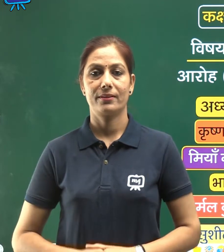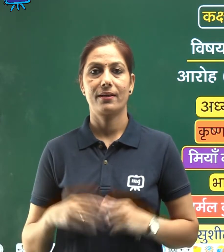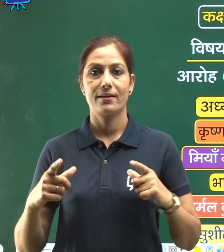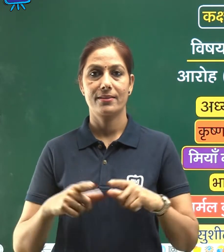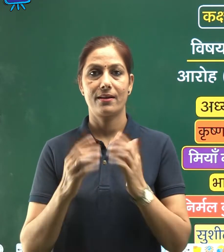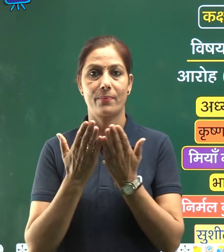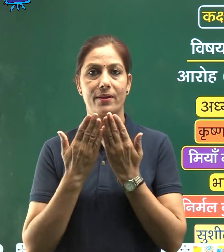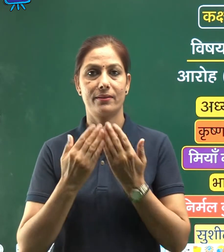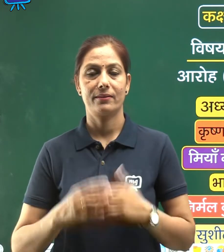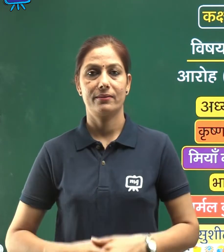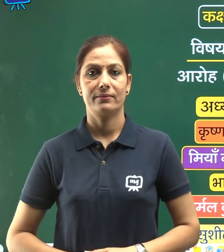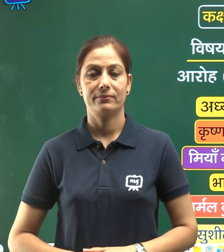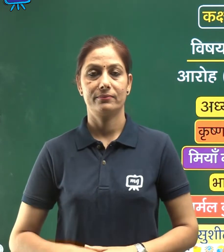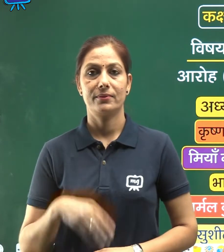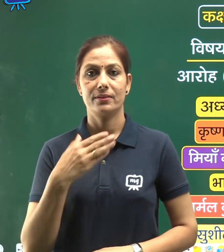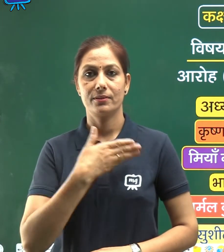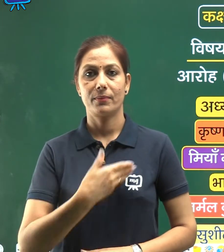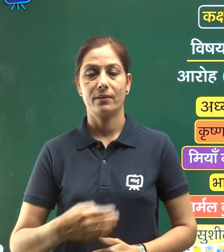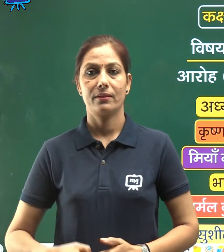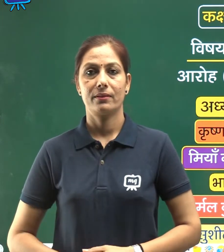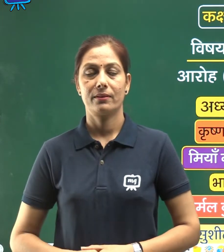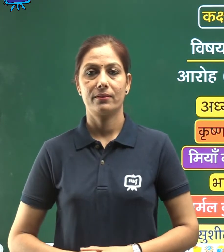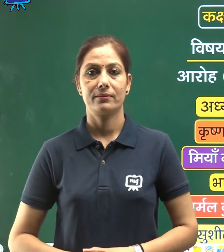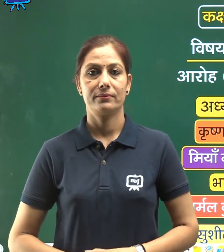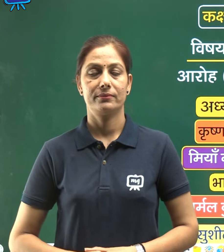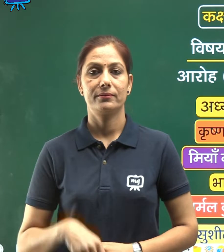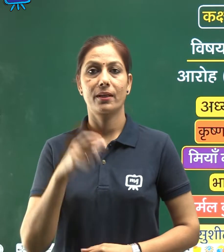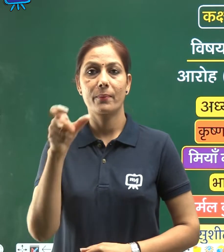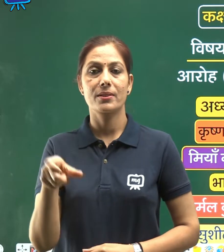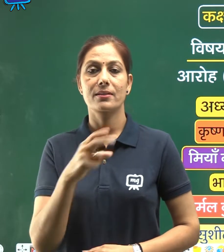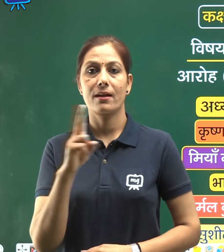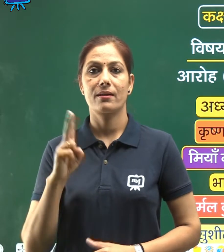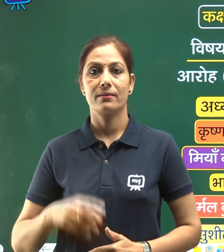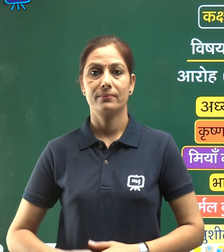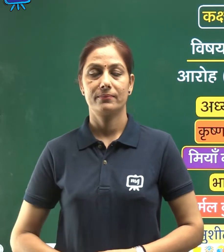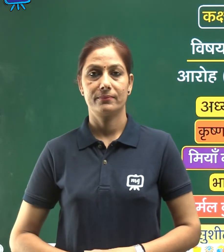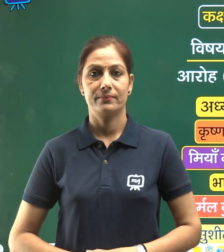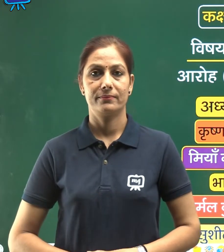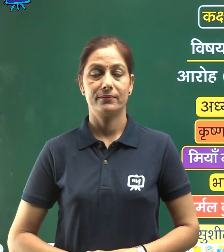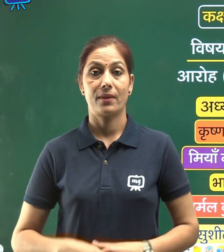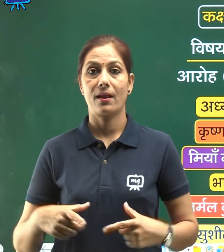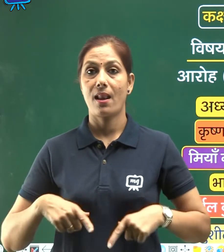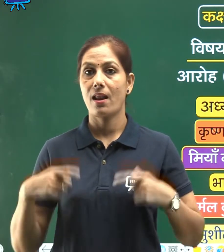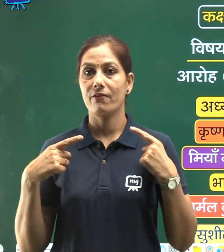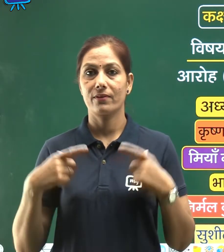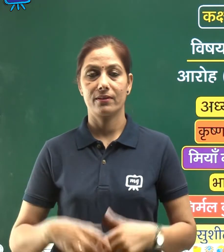सार पढ़ा था, जिसमें मियां नसीरुद्दीन के जीवन